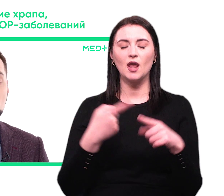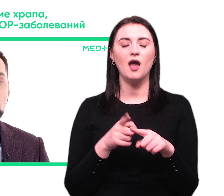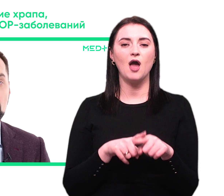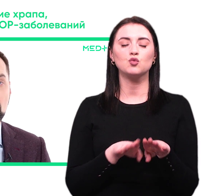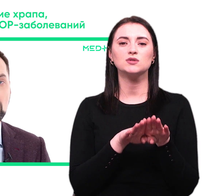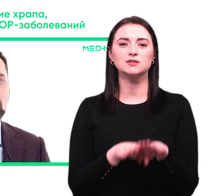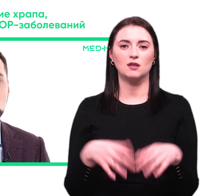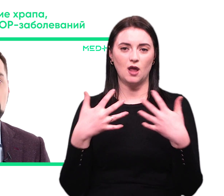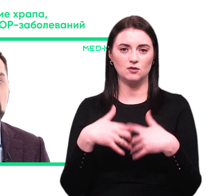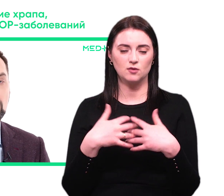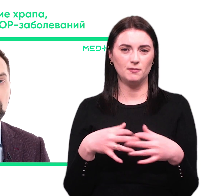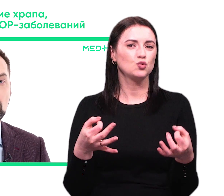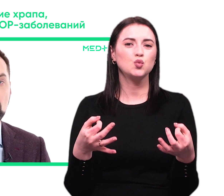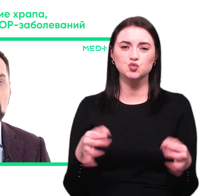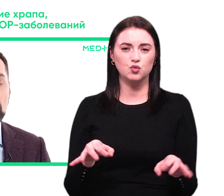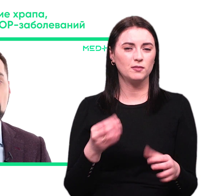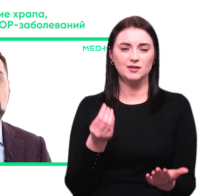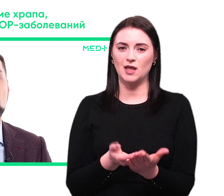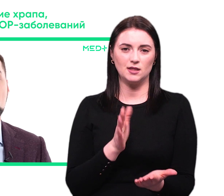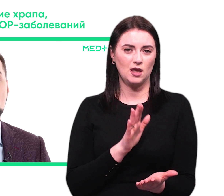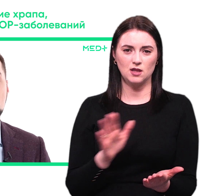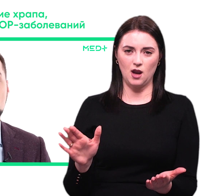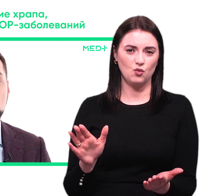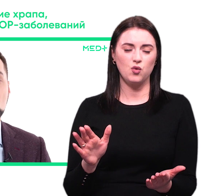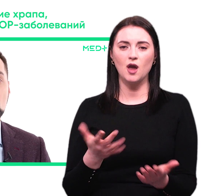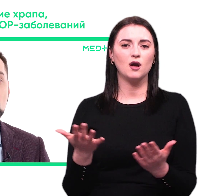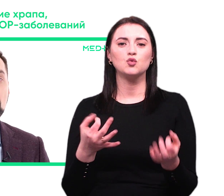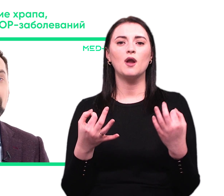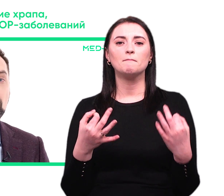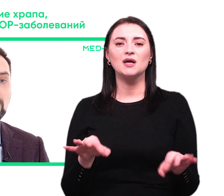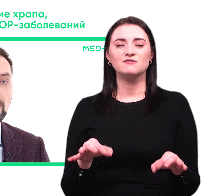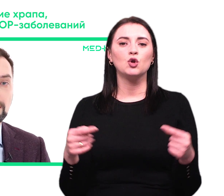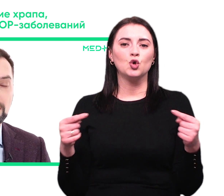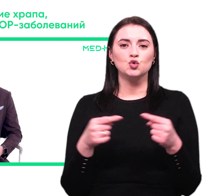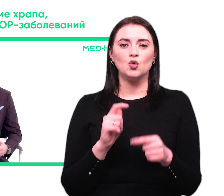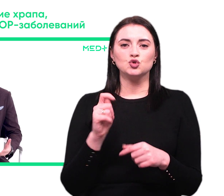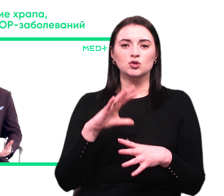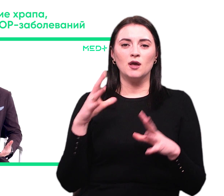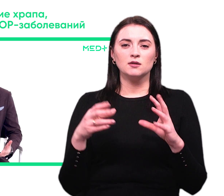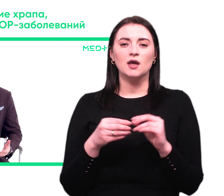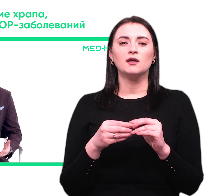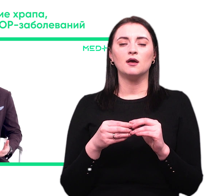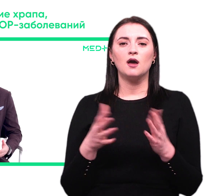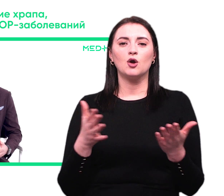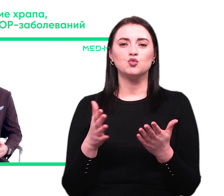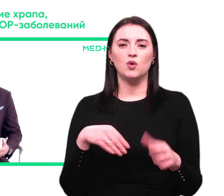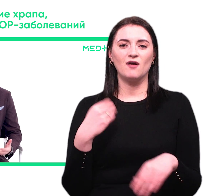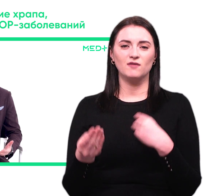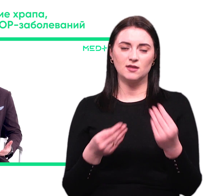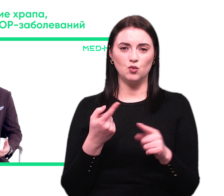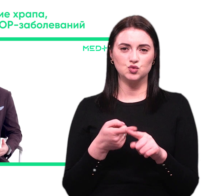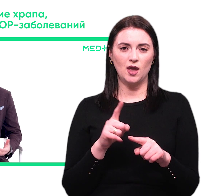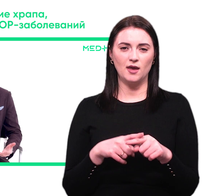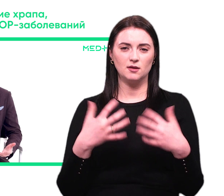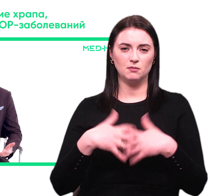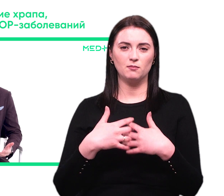стандартное оборудование, оно доступное, оно недорогое, которое позволяет точно поставить диагноз. Заключения, которые выдаются этими